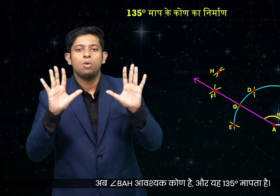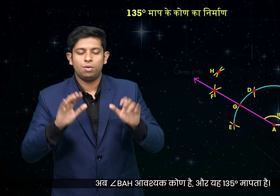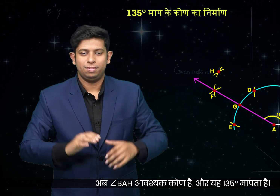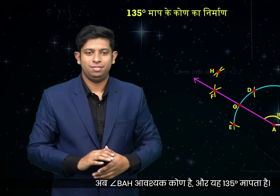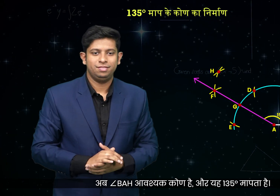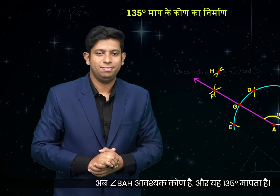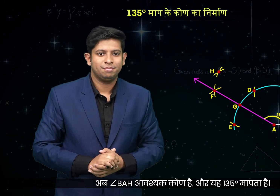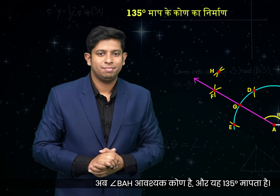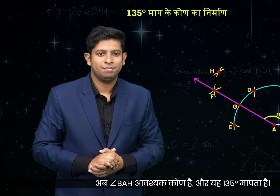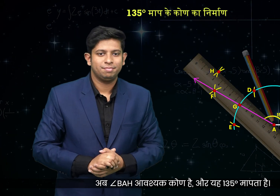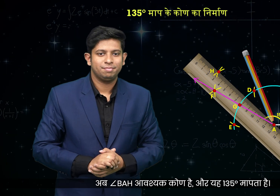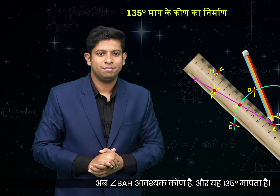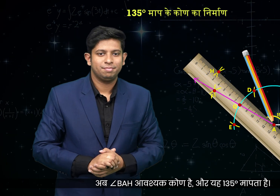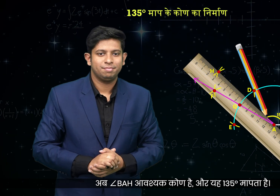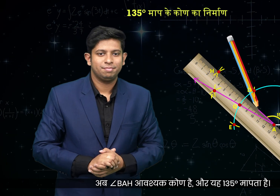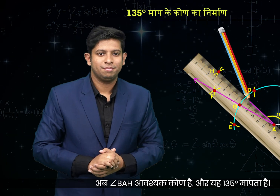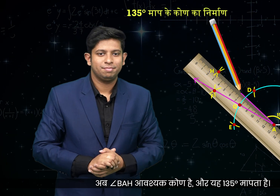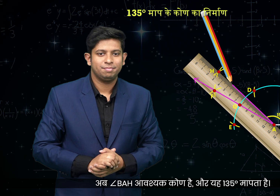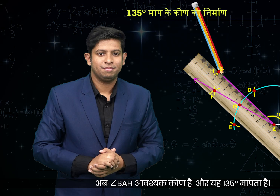है।